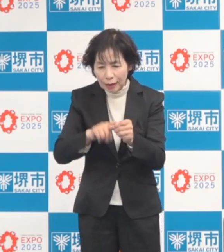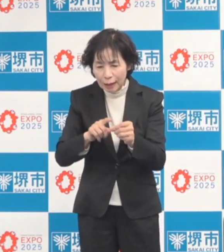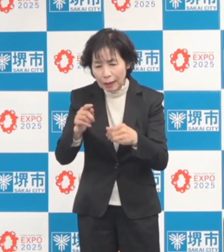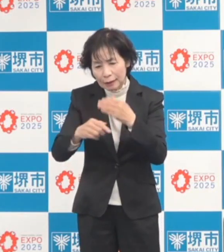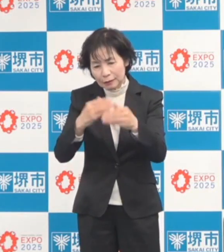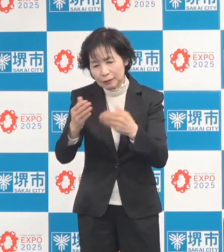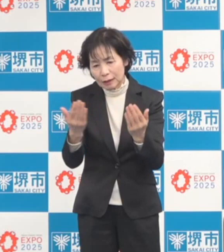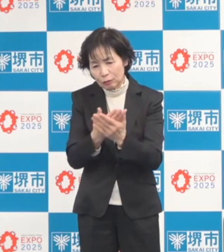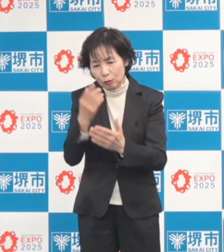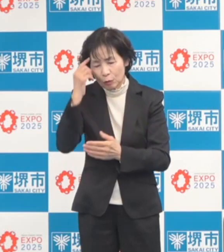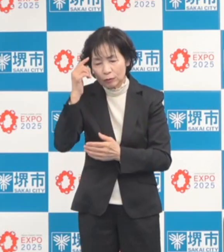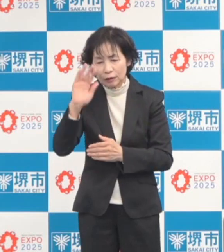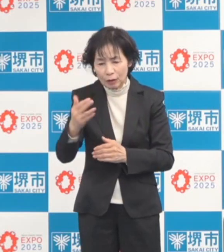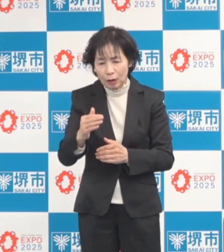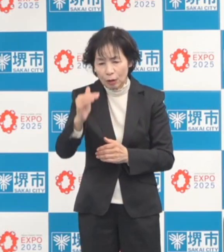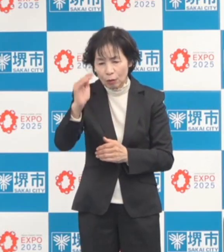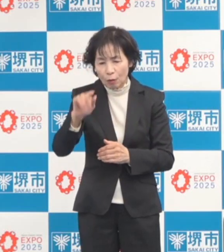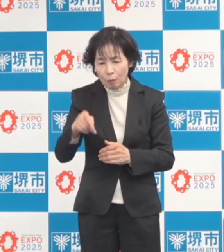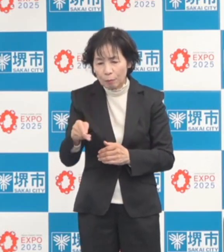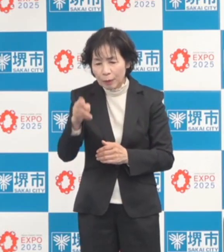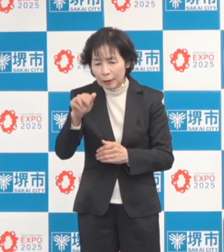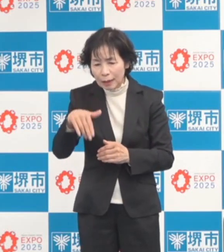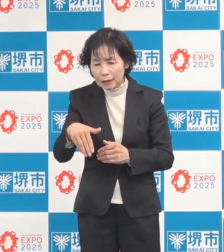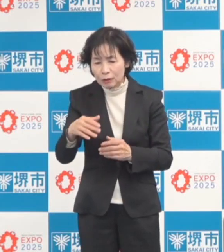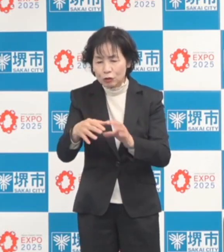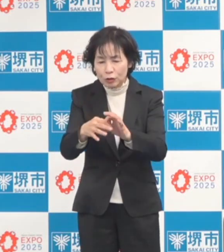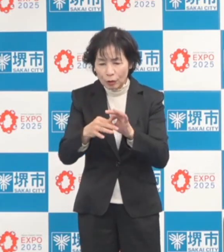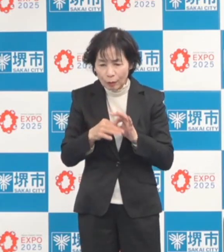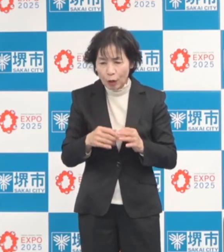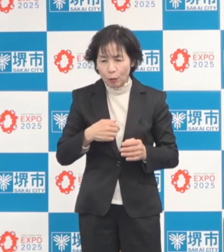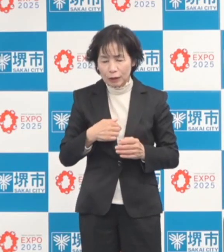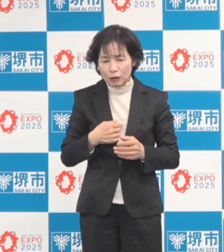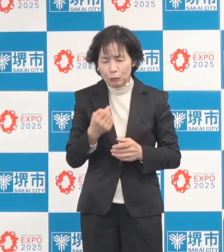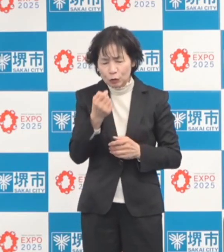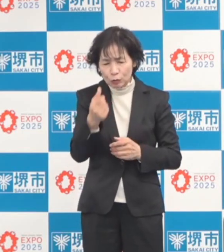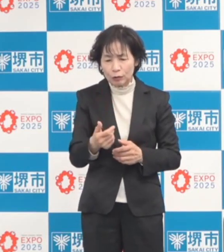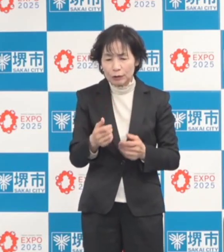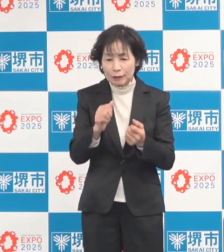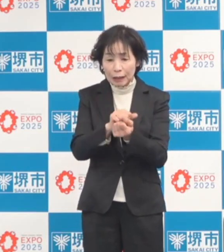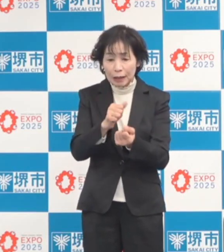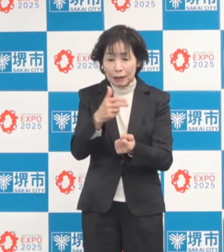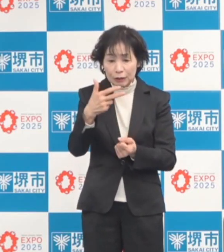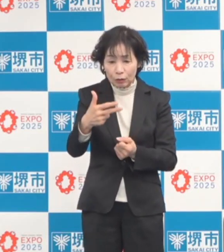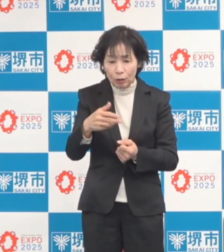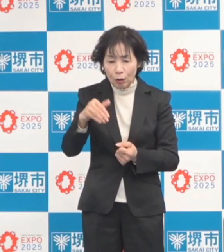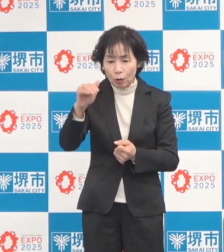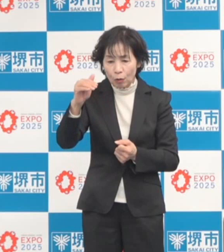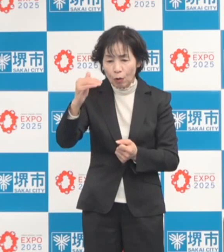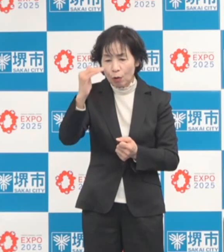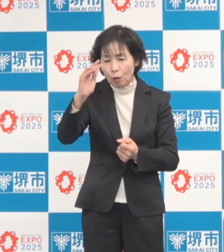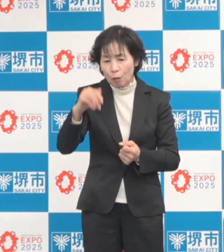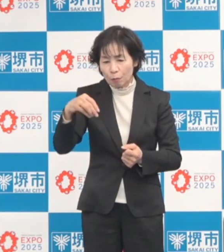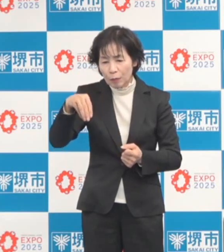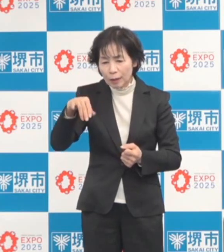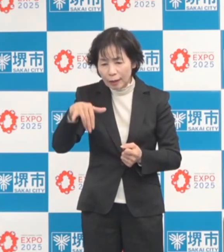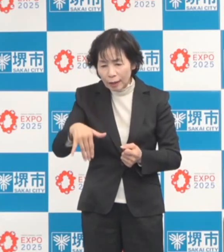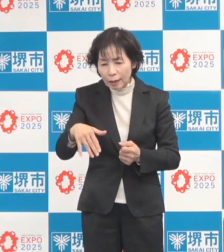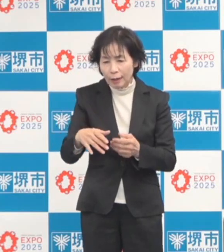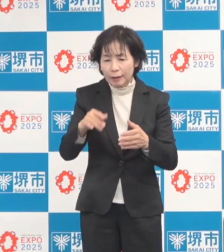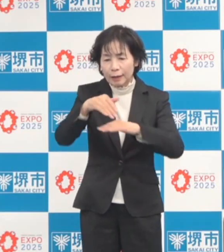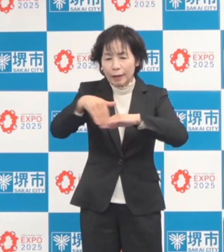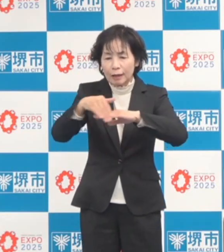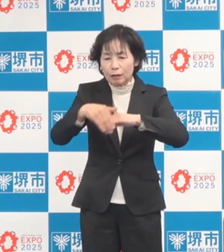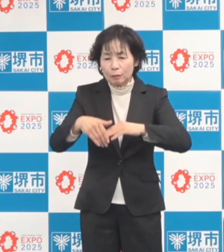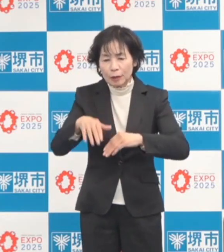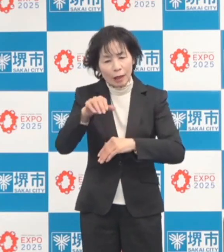けども、この高マネについては私もちょっと堺市の高マネ計画までちょっと把握してなくて教え